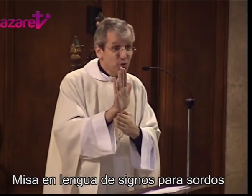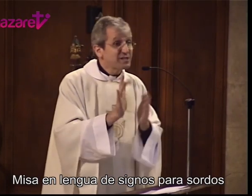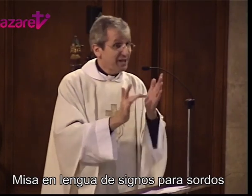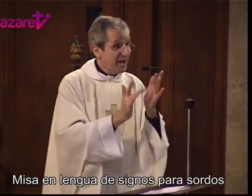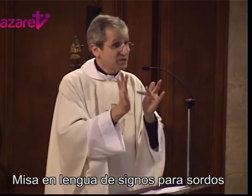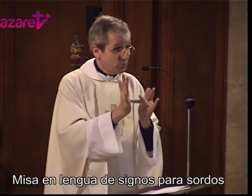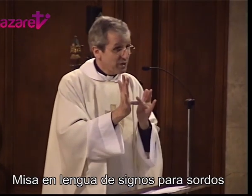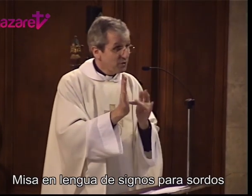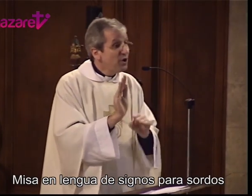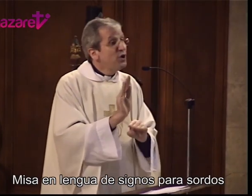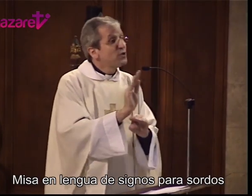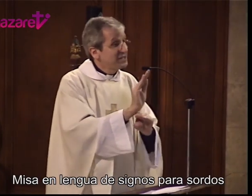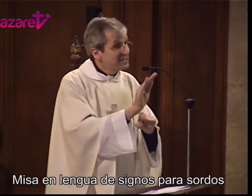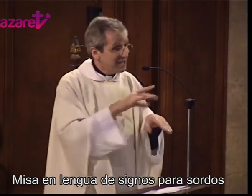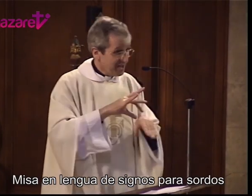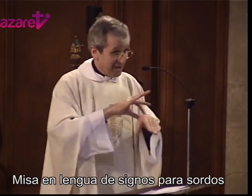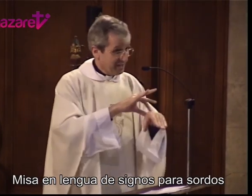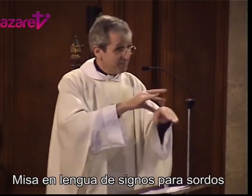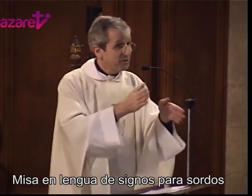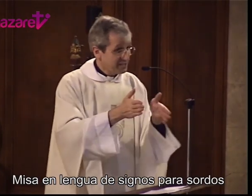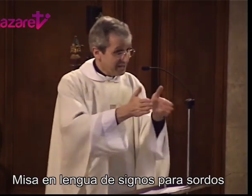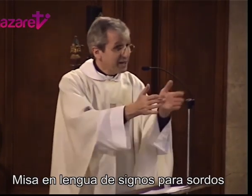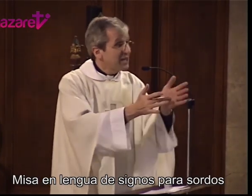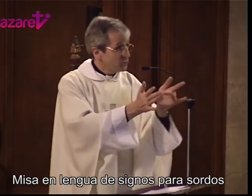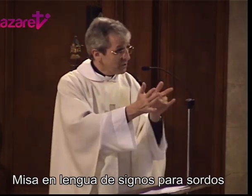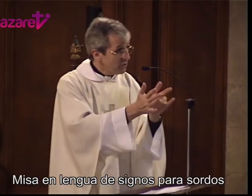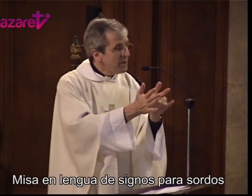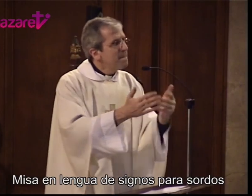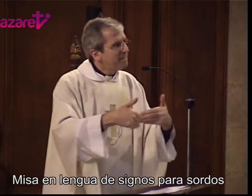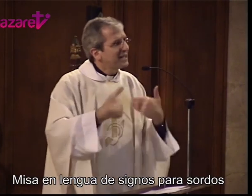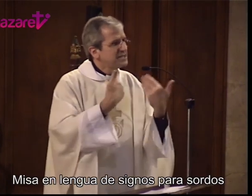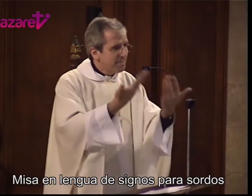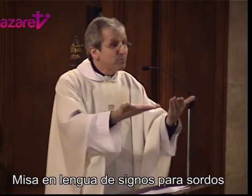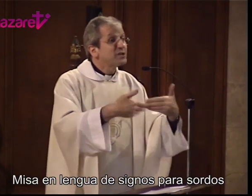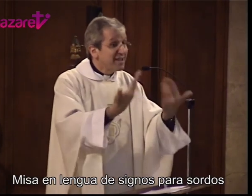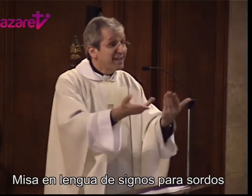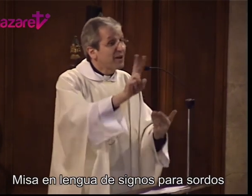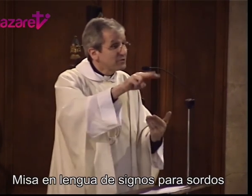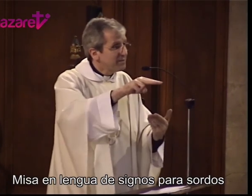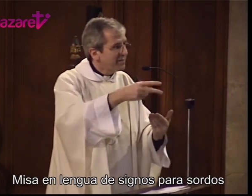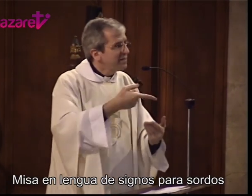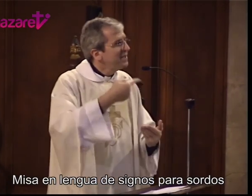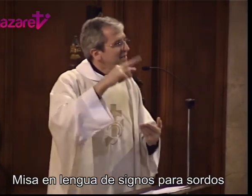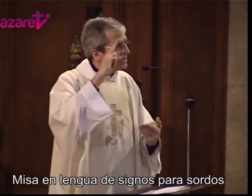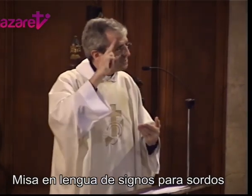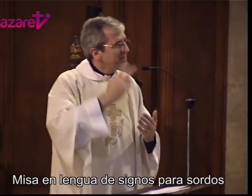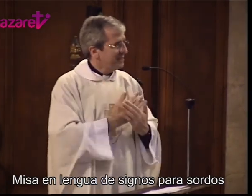muestre a su Hijo, nos enseñe el camino de seguir a su Hijo, para que sepamos entregarnos de verdad y experimentar el